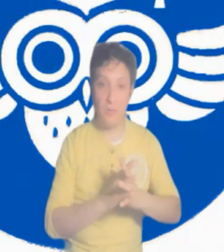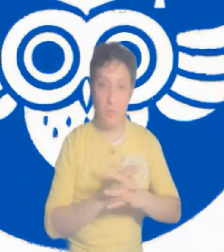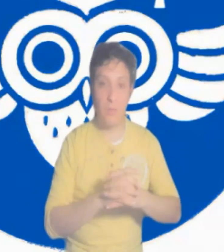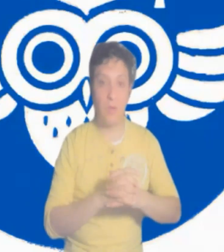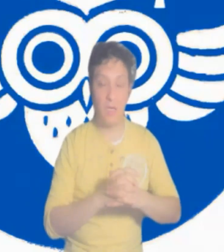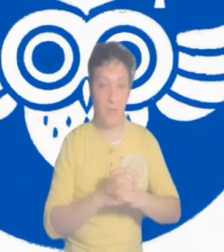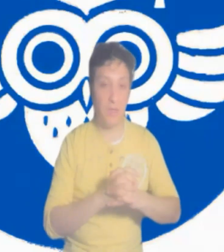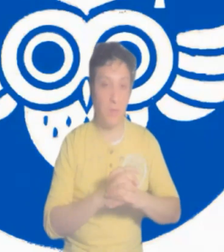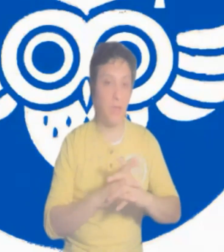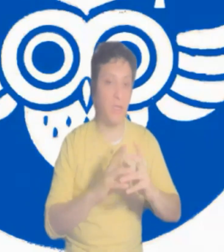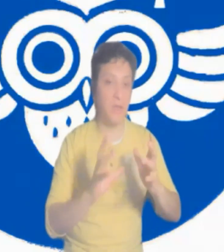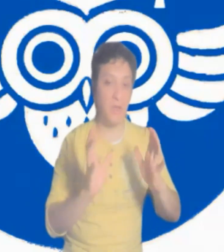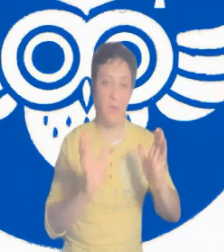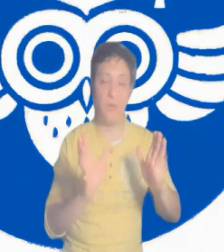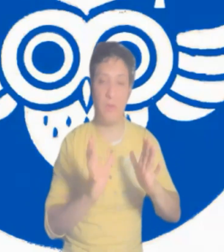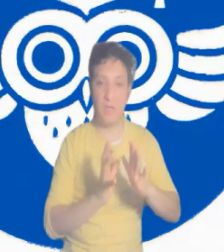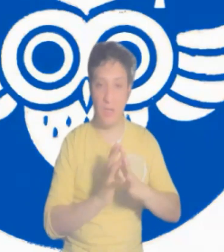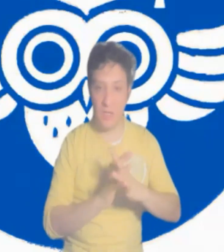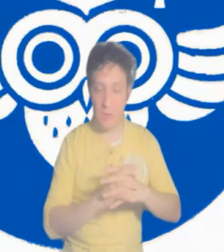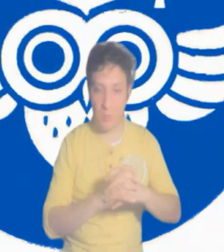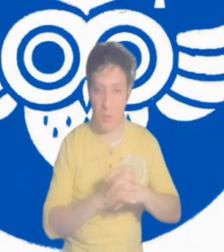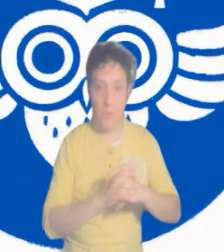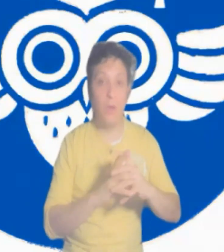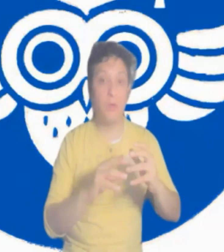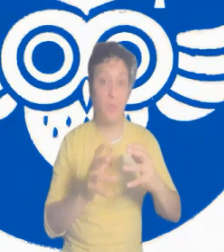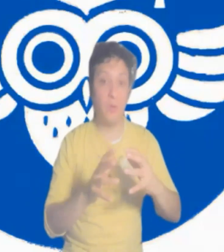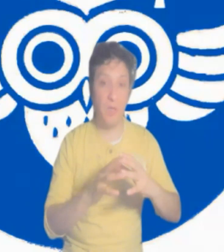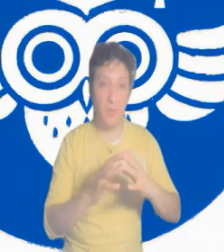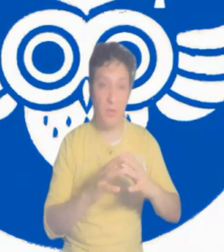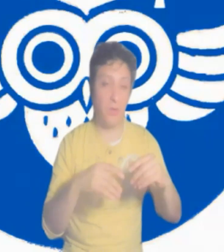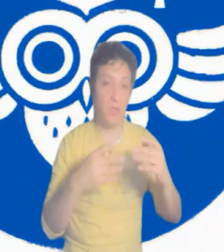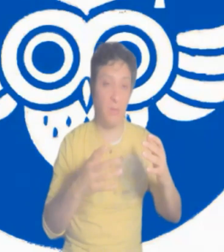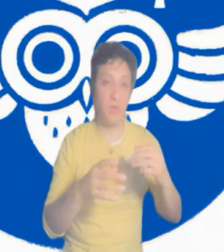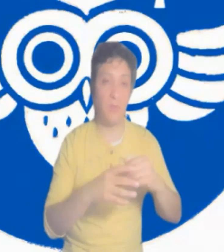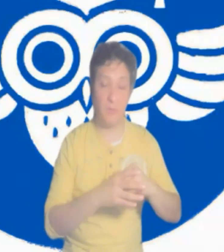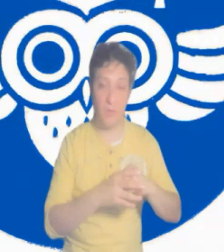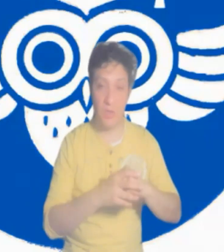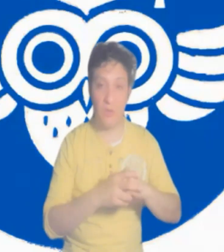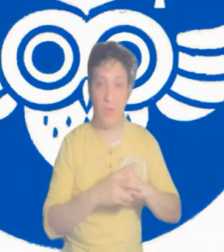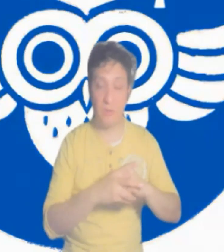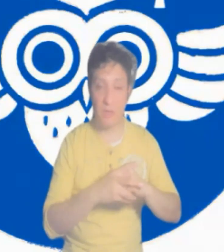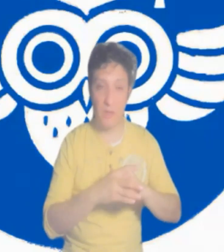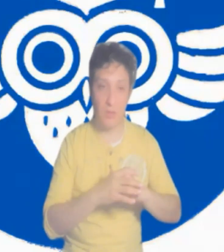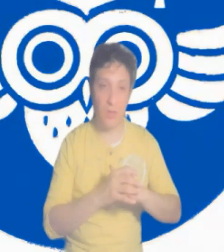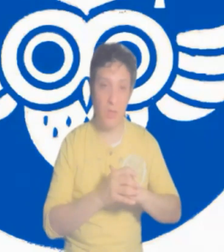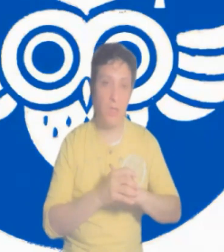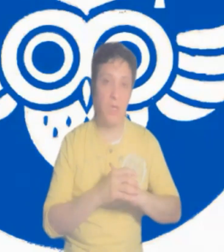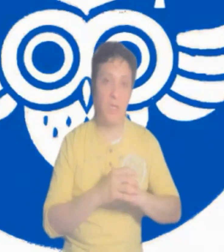es este tema tan sencillo y nada complejo. Después veremos los cambios morfológicos, semánticos